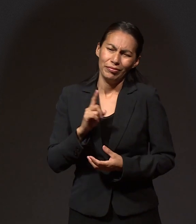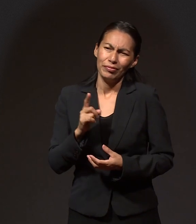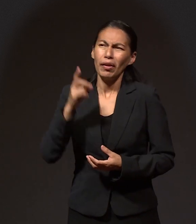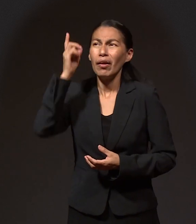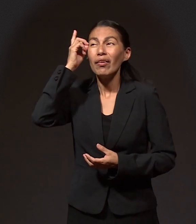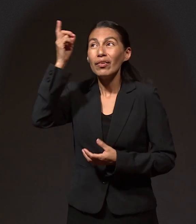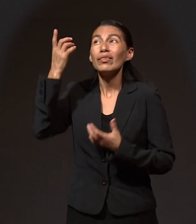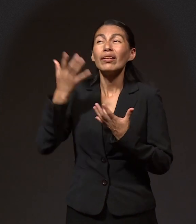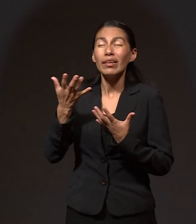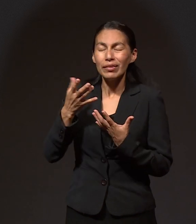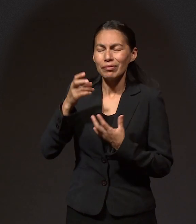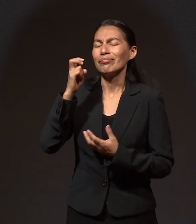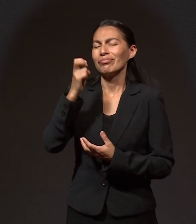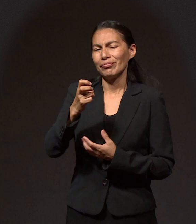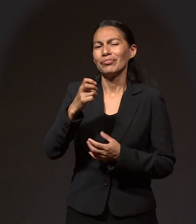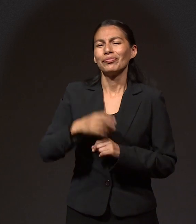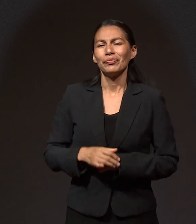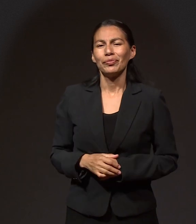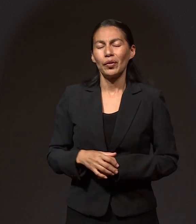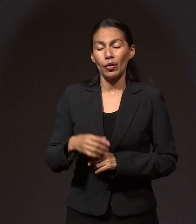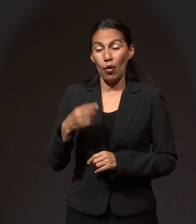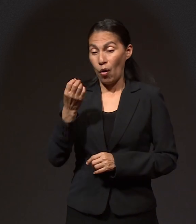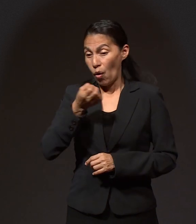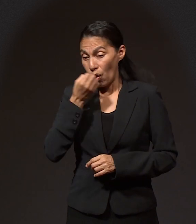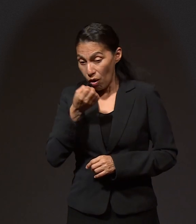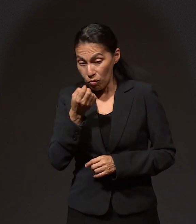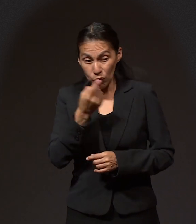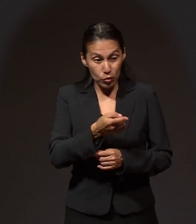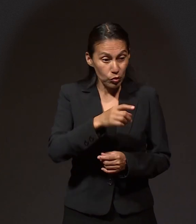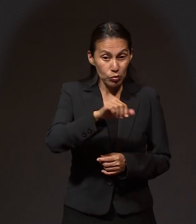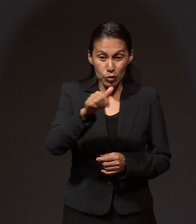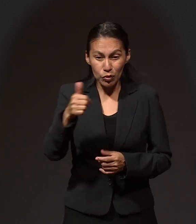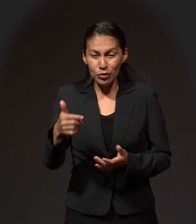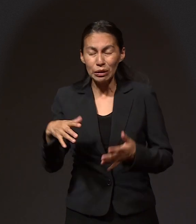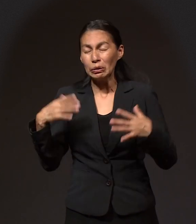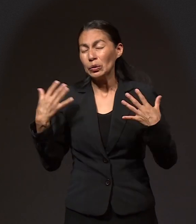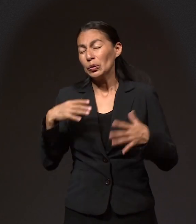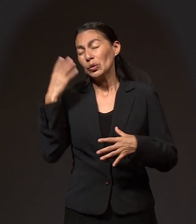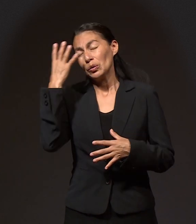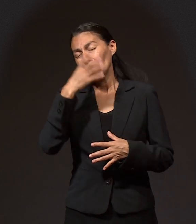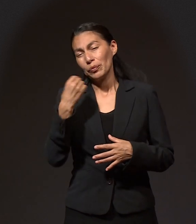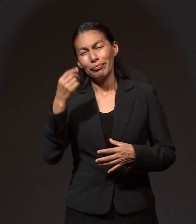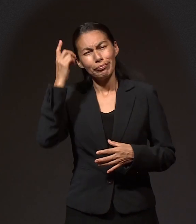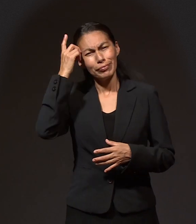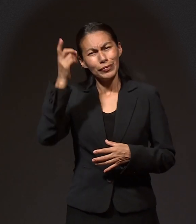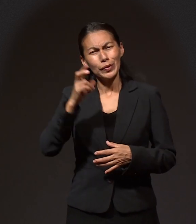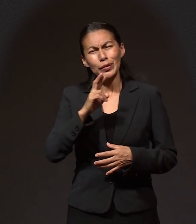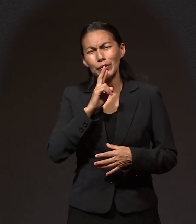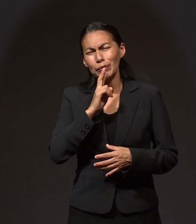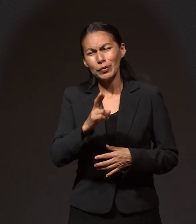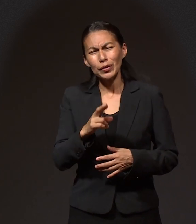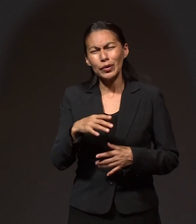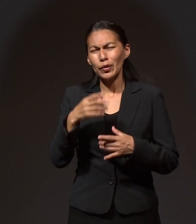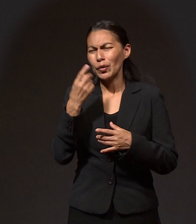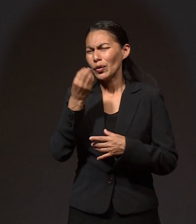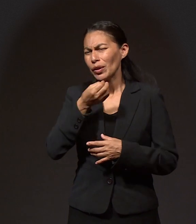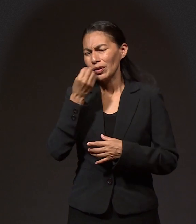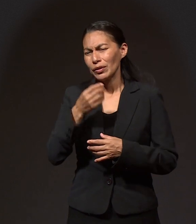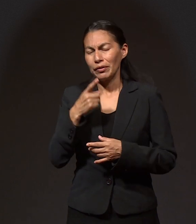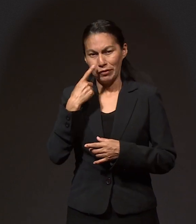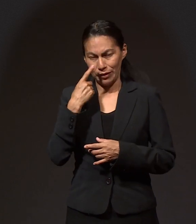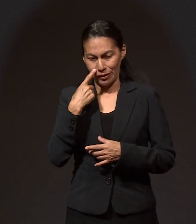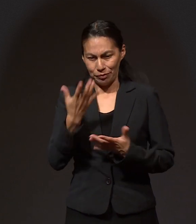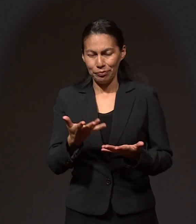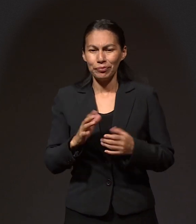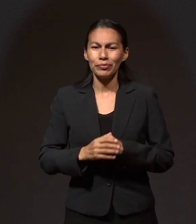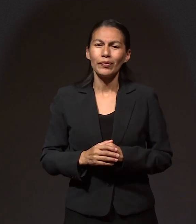contar lo que Dios hace cuando oramos unos por otros. Te cuento cómo Dios contesta las oraciones. Una mamá